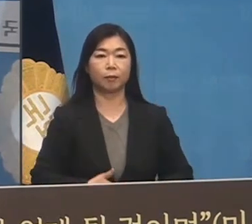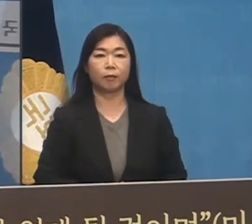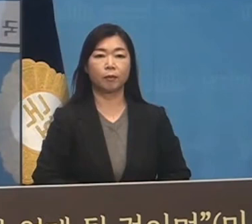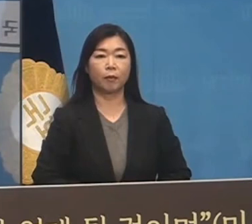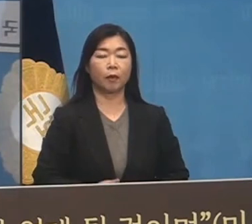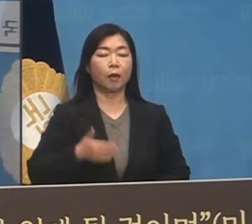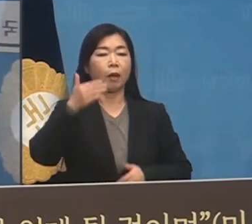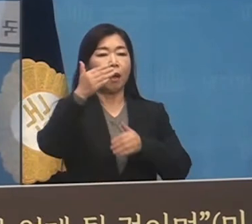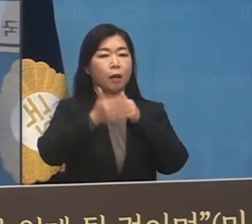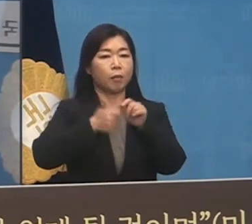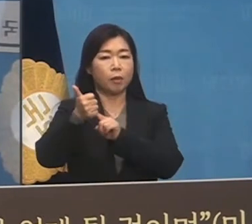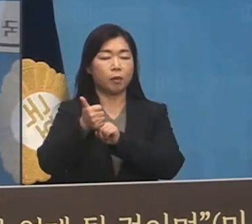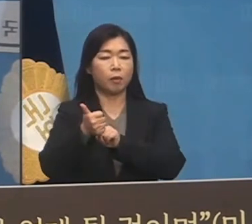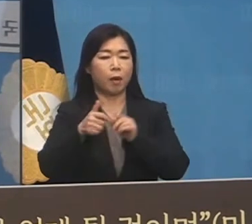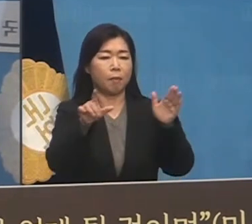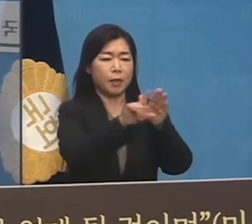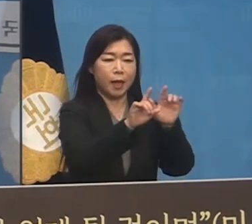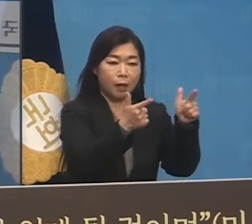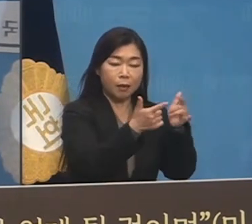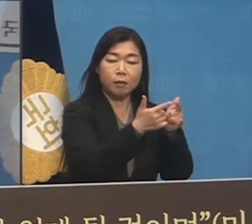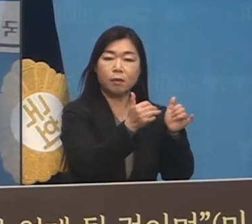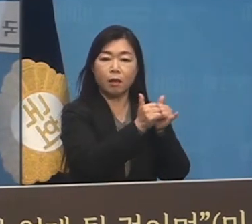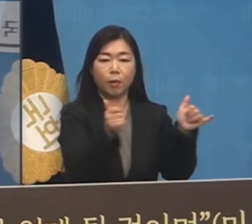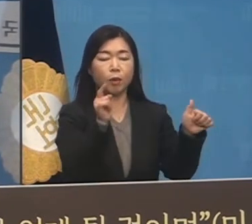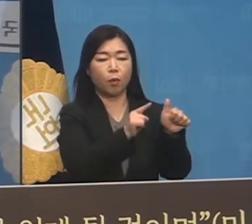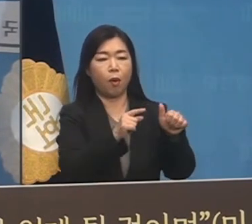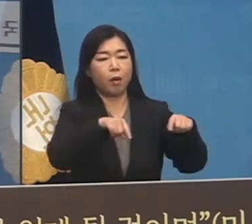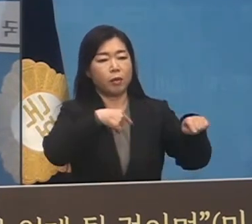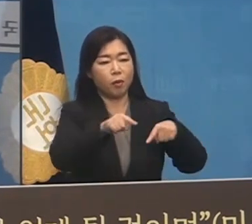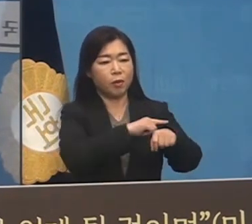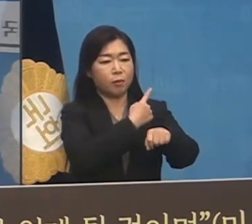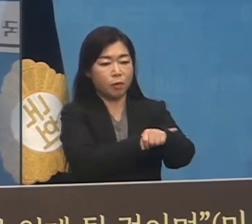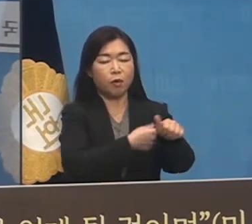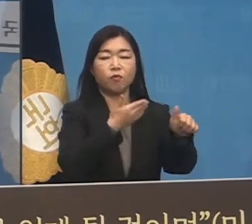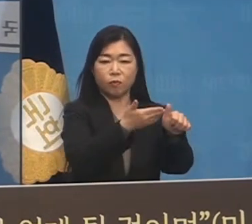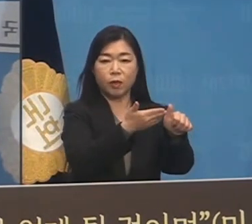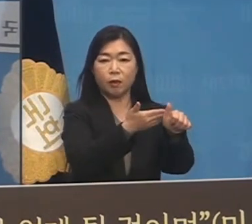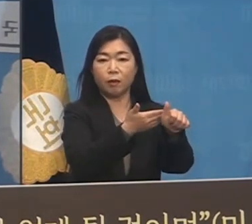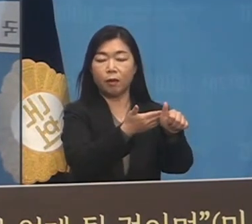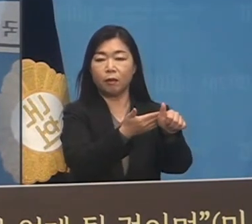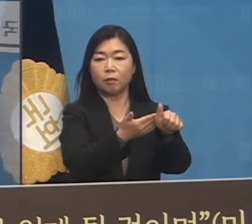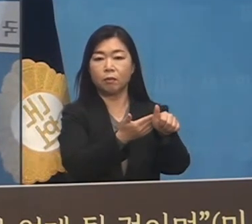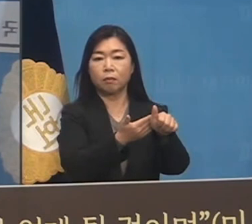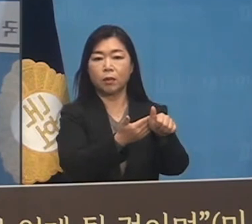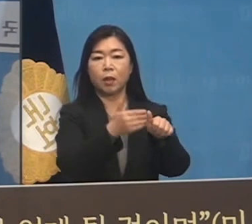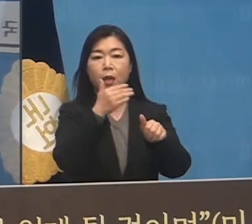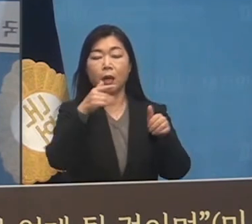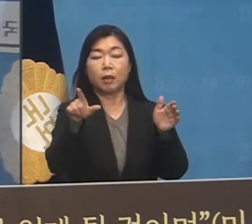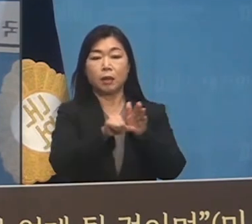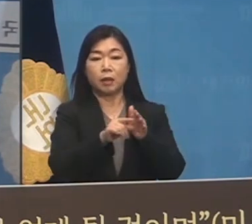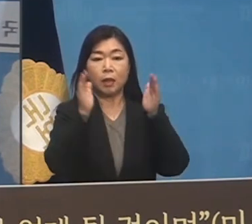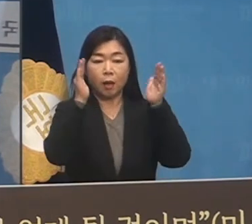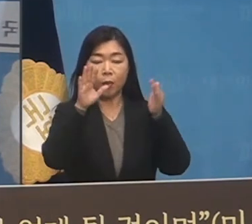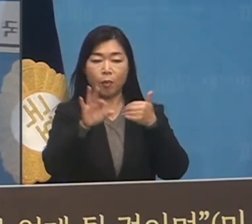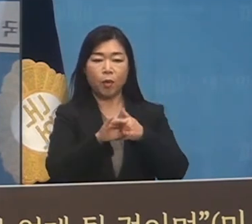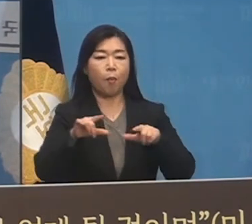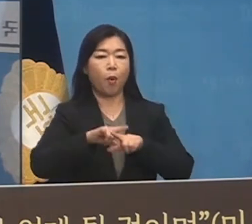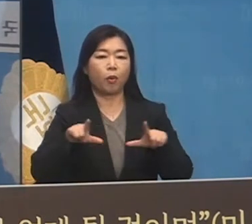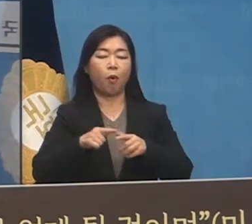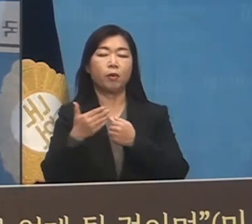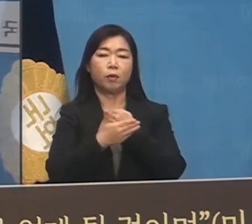아닙니다. 하나님께서는 불신자에게도 정치적 역량을 주십니다. 신학에서는 이것을